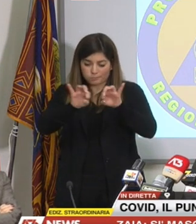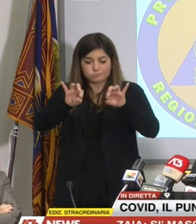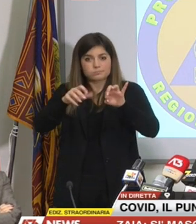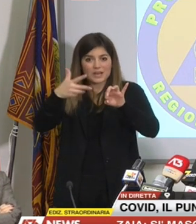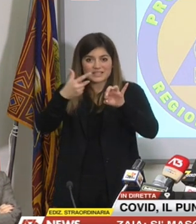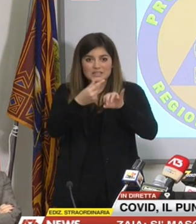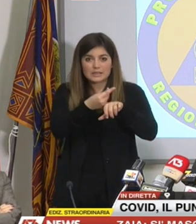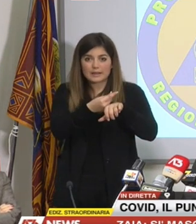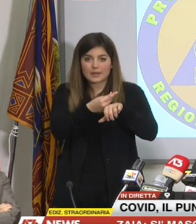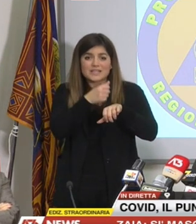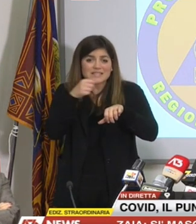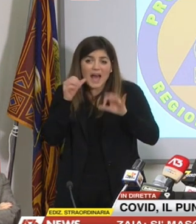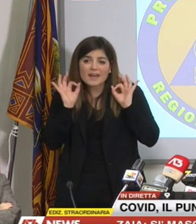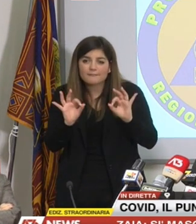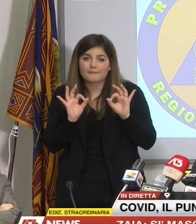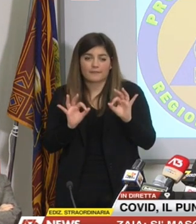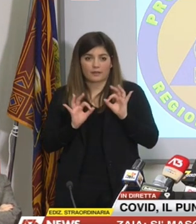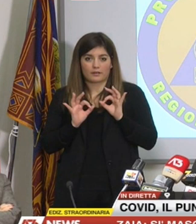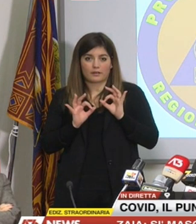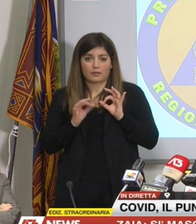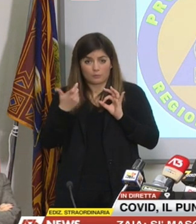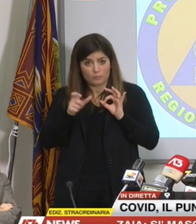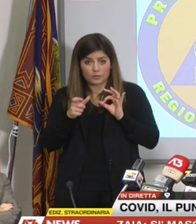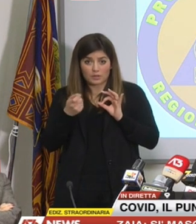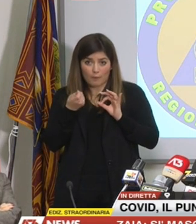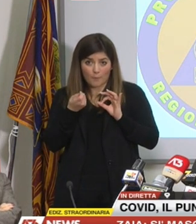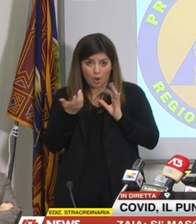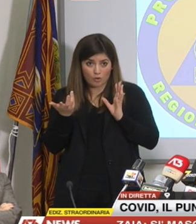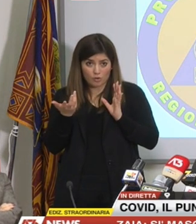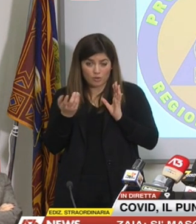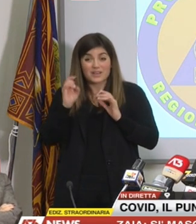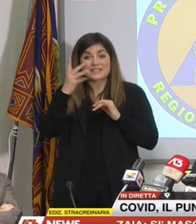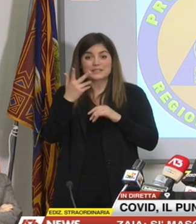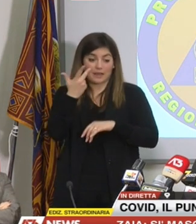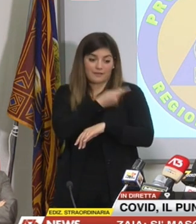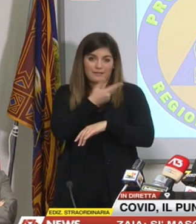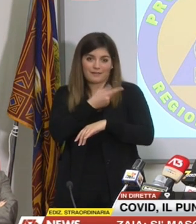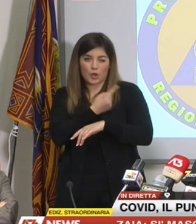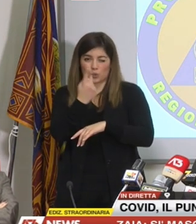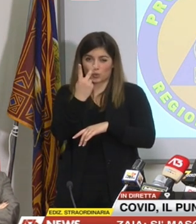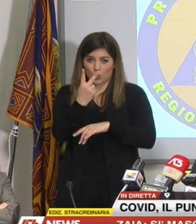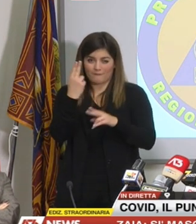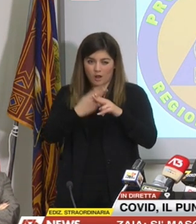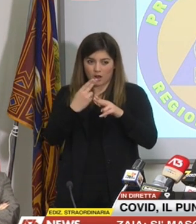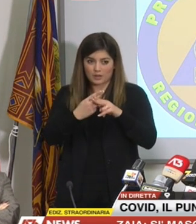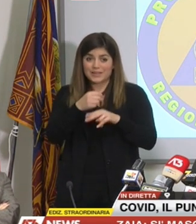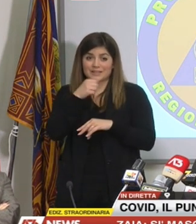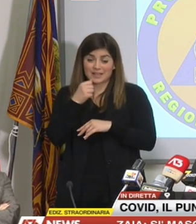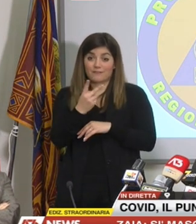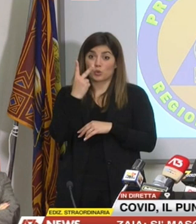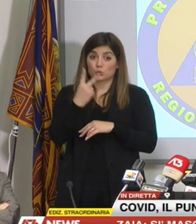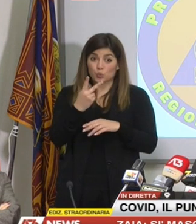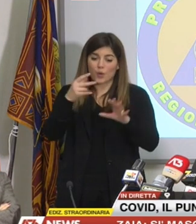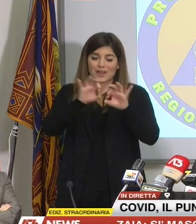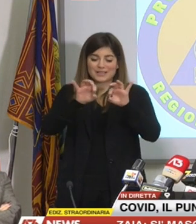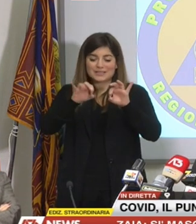Cioè bisogna essere pronti con le siringhe quando serviranno, perché se sono due dosi sono due siringhe, due aghi, due batuffoli di cotone, cioè